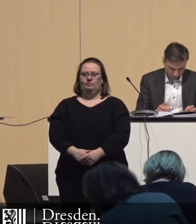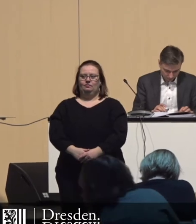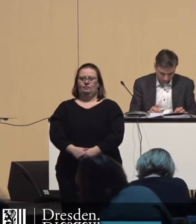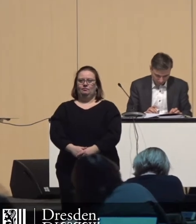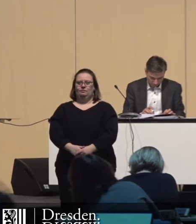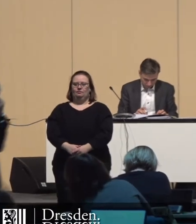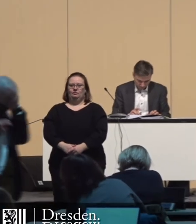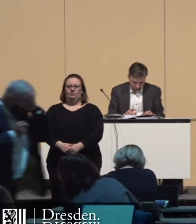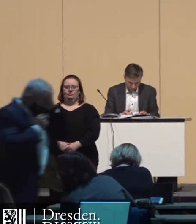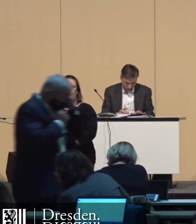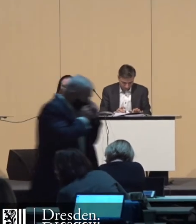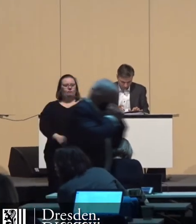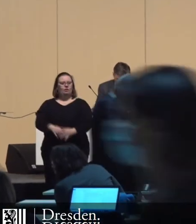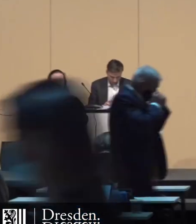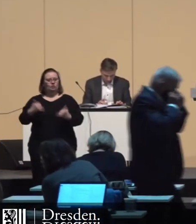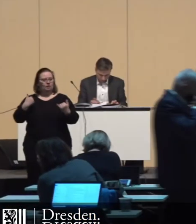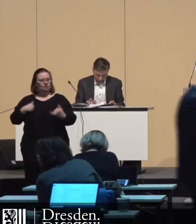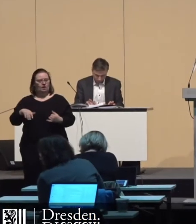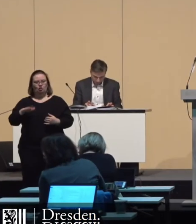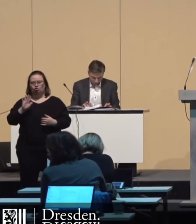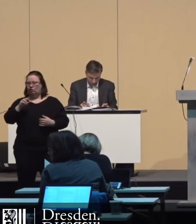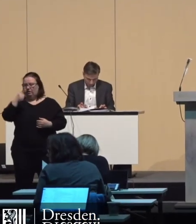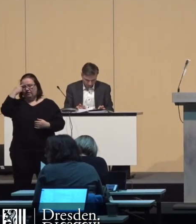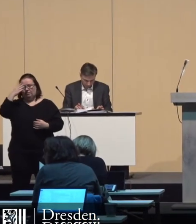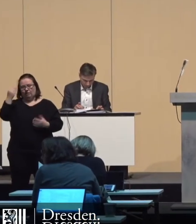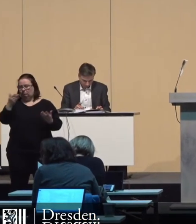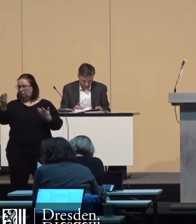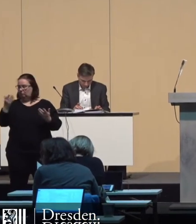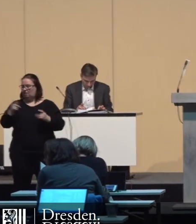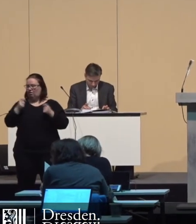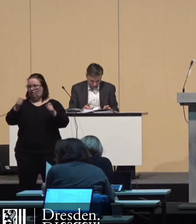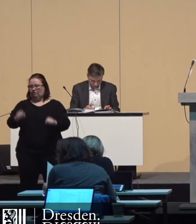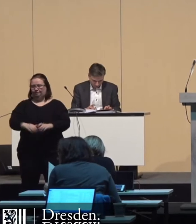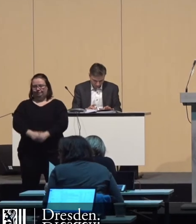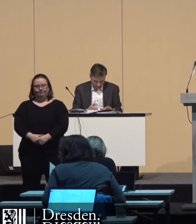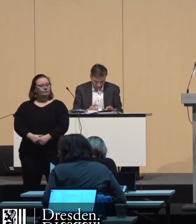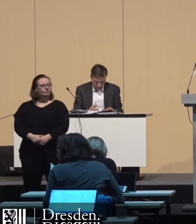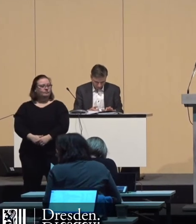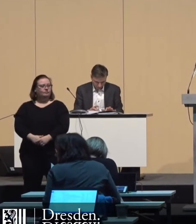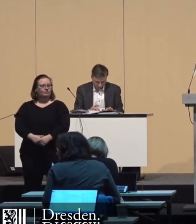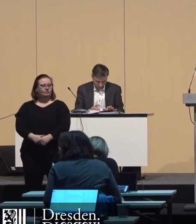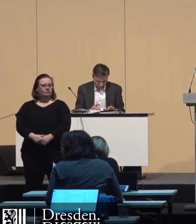So, dann wäre jetzt die Möglichkeit, Herr Schulte-Wissermann, Ihren Antrag einzubringen.